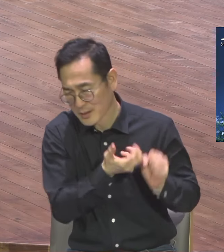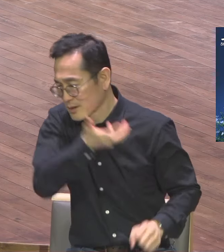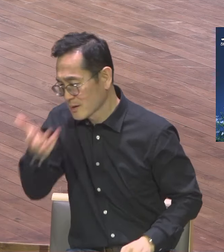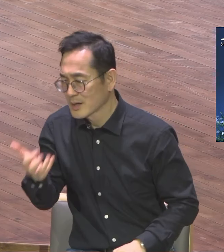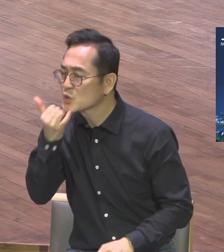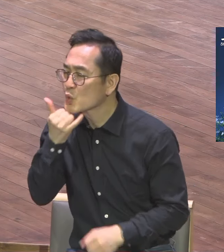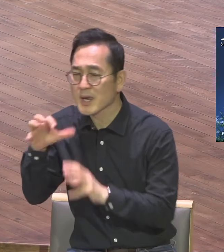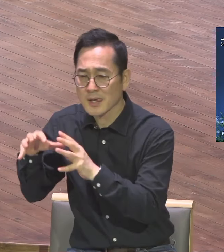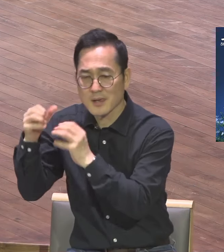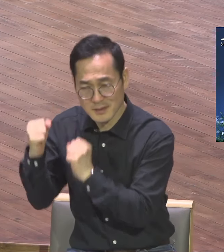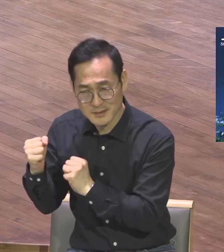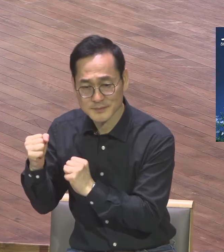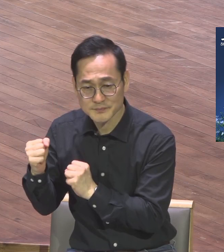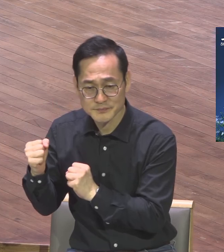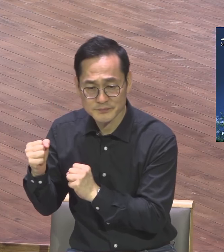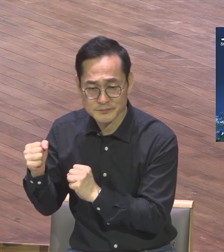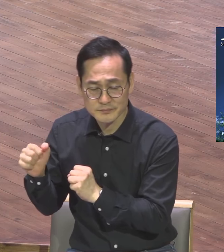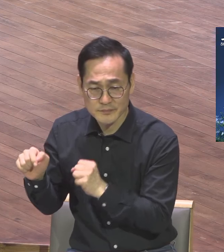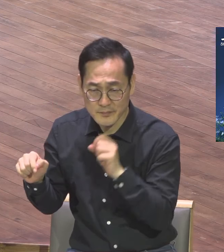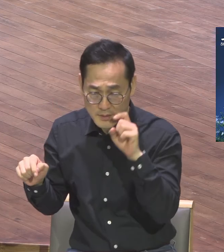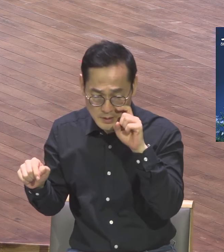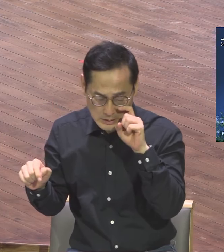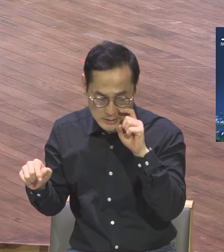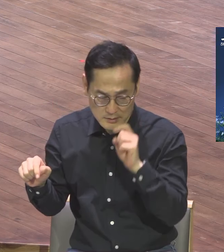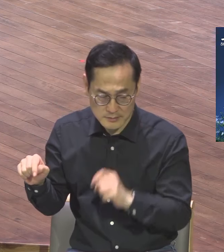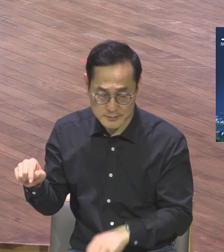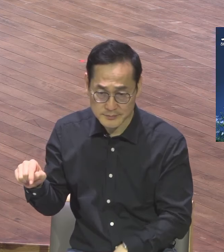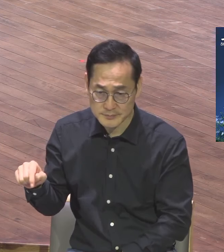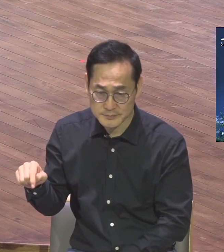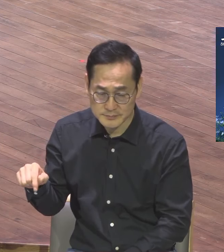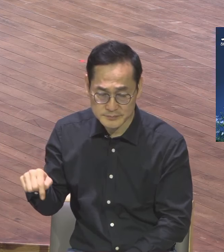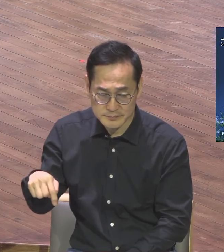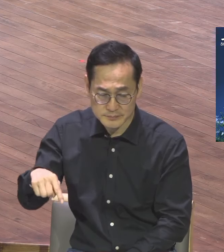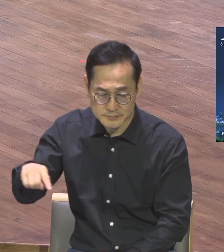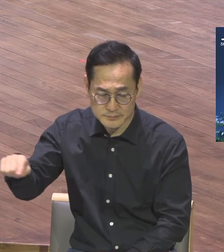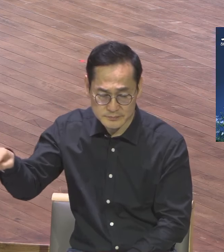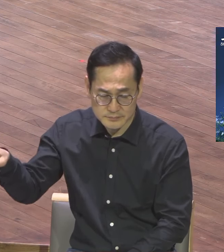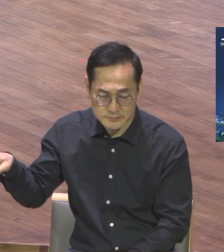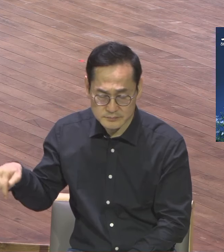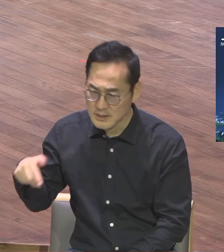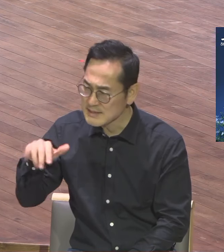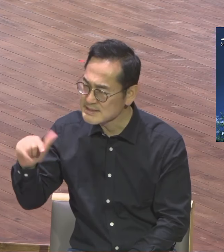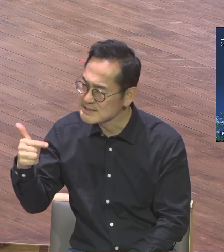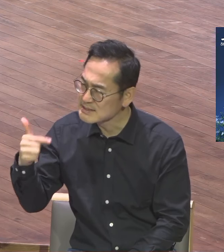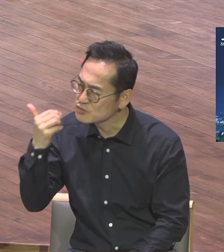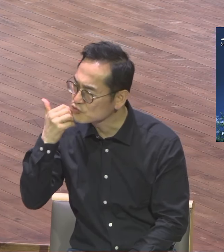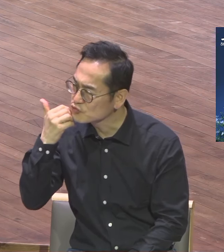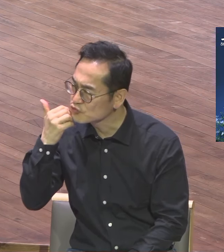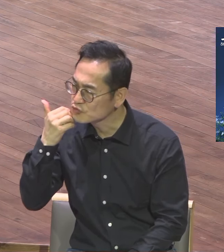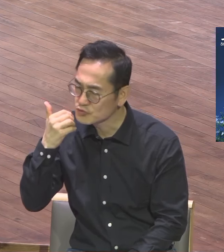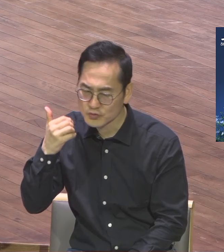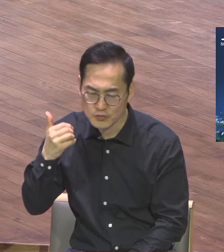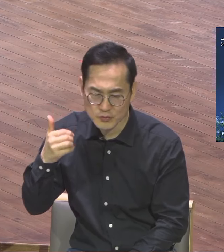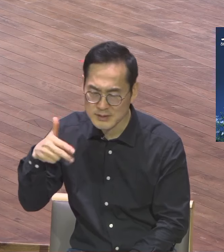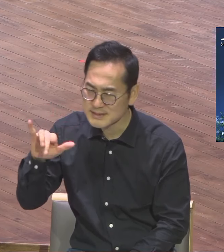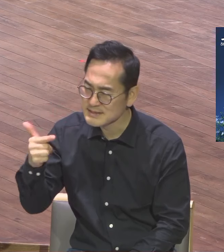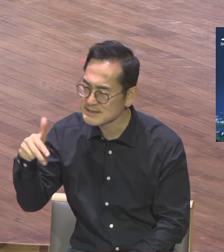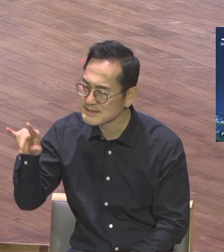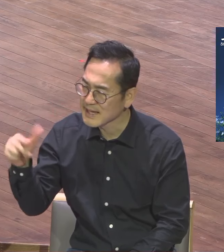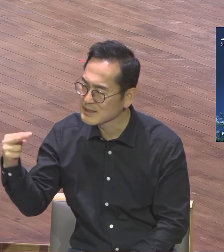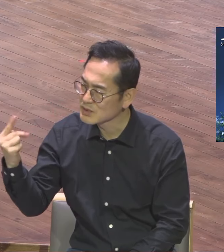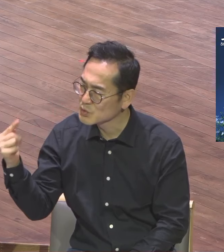헤론후트라는 곳에 왔는데 이 모로비안들은 이 진젠돌프라는 벽작을 거기서 만나게 됩니다. 이 독일에서 진젠돌프 벽작을